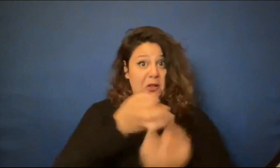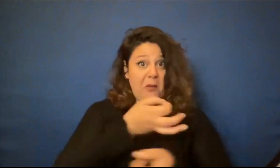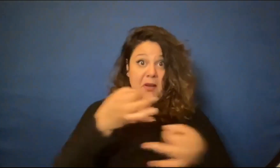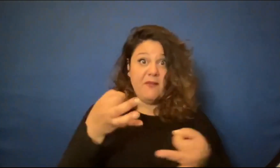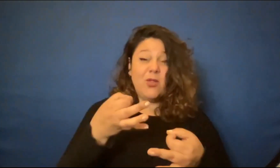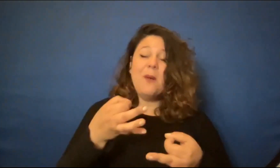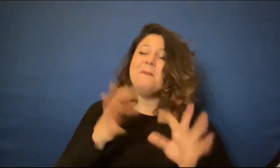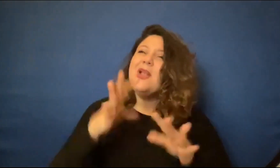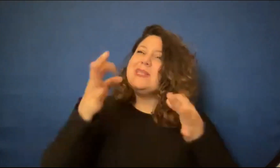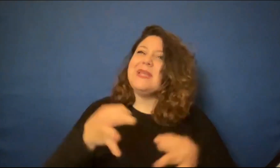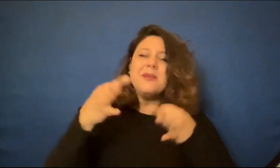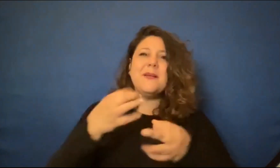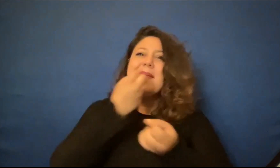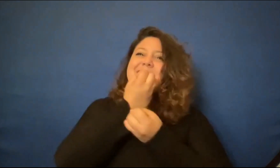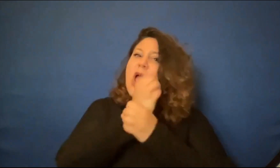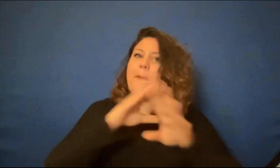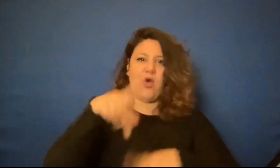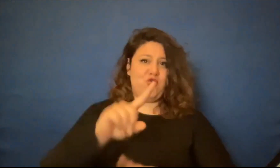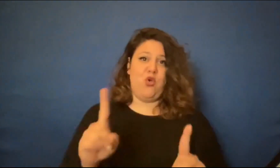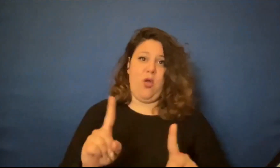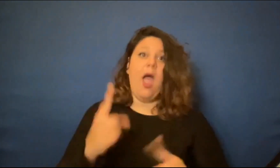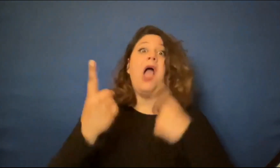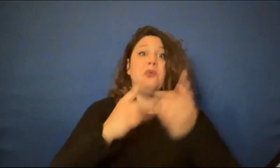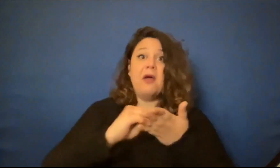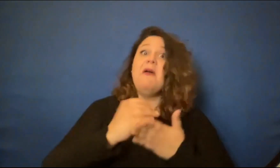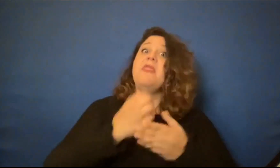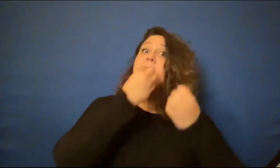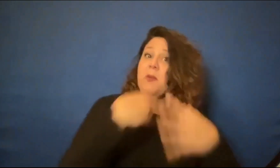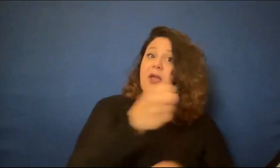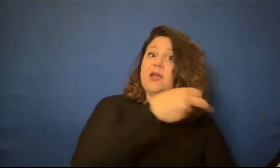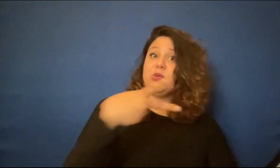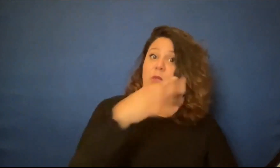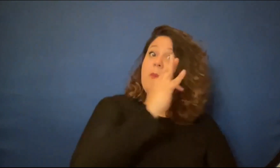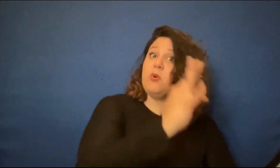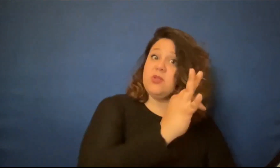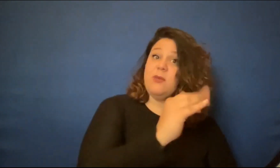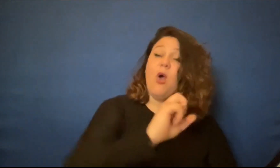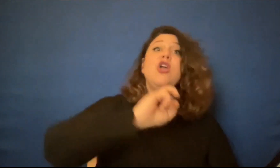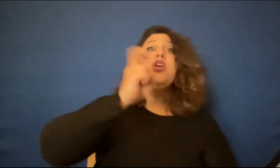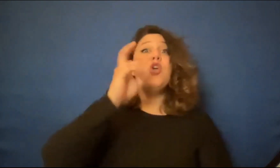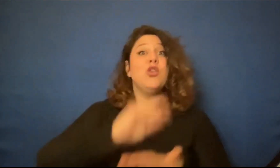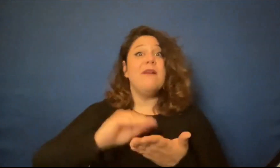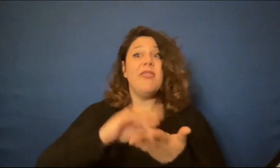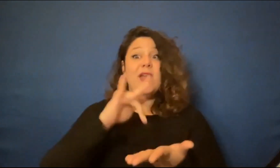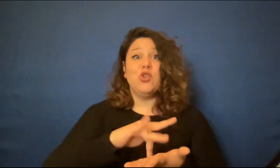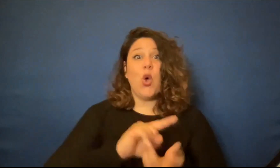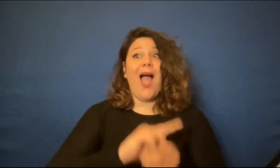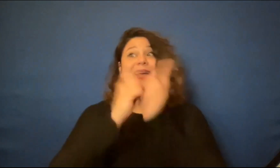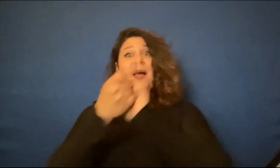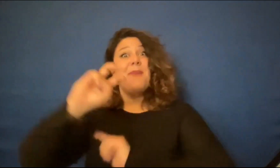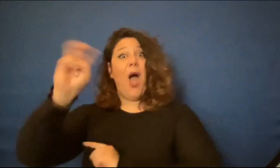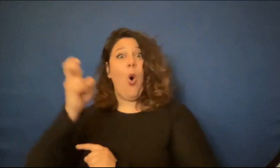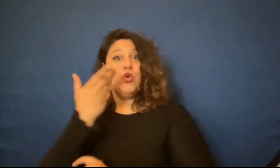mejor opción. A veces funciona muy bien, como en el caso de Teresa, y otras veces, si tú vas a ir a otro centro que en las mismas condiciones, lo único que haces